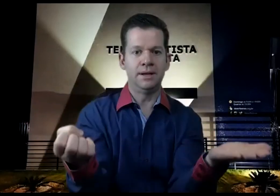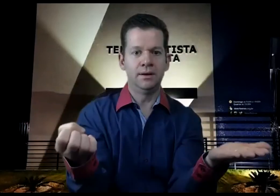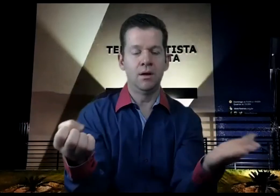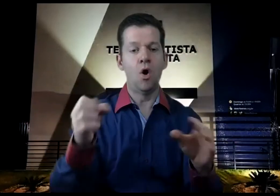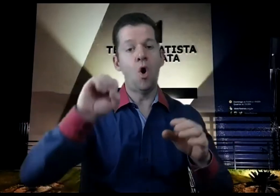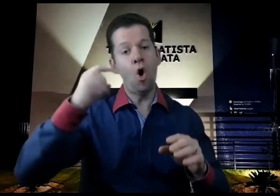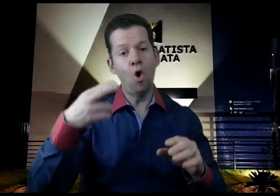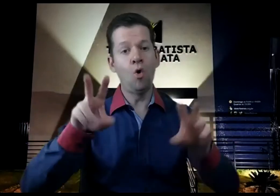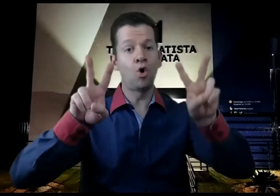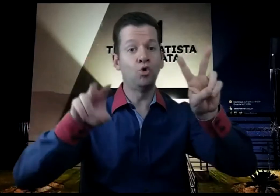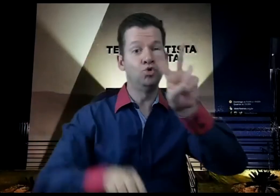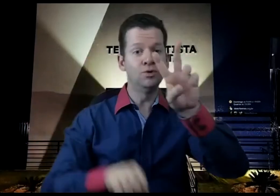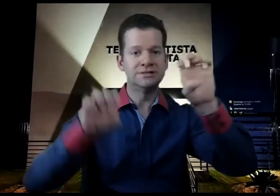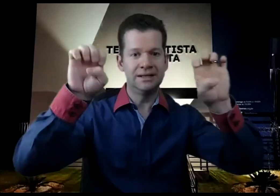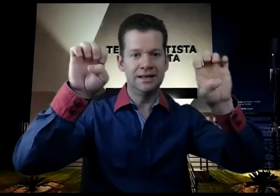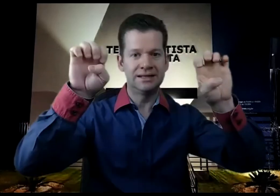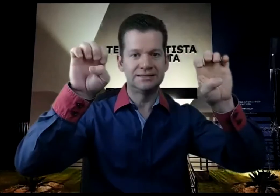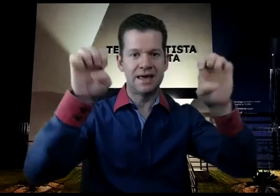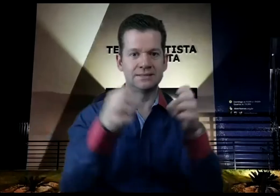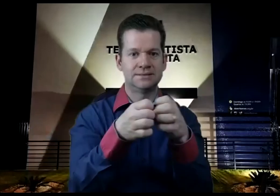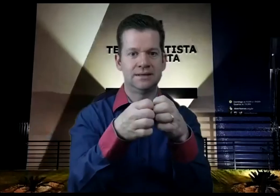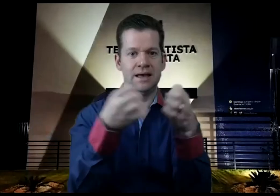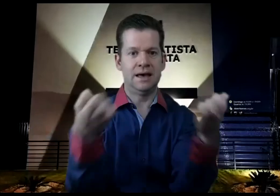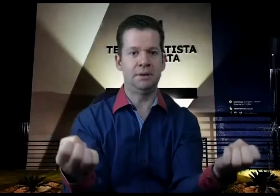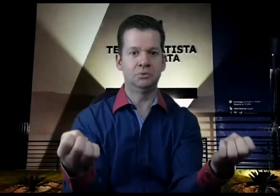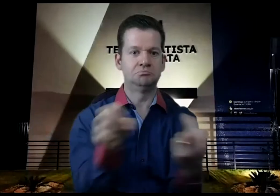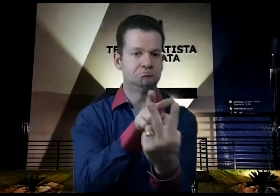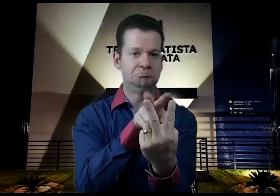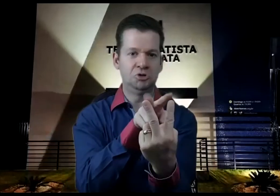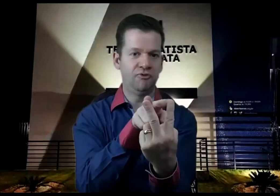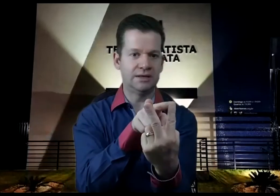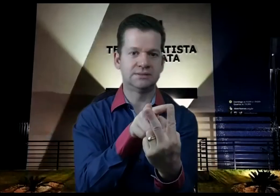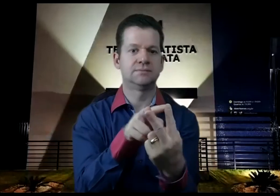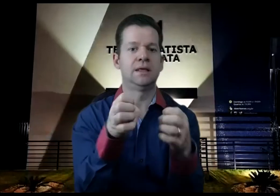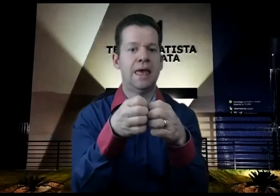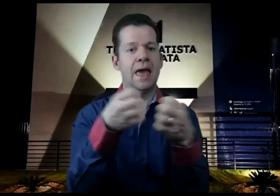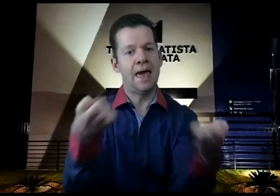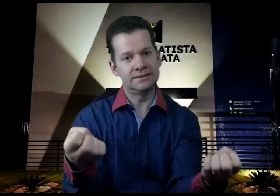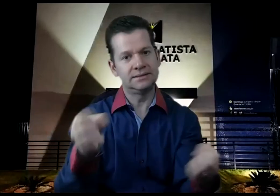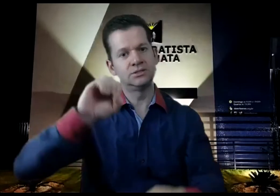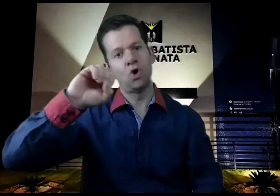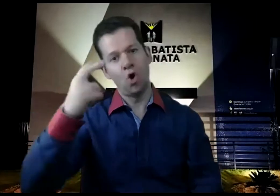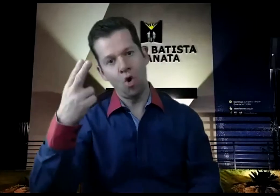abrir, ou com 2 letras S, abrindo. Tanto faz. Esdras